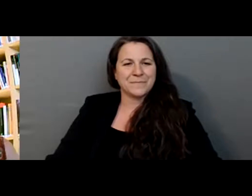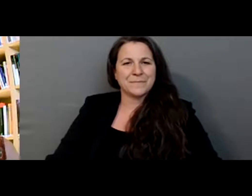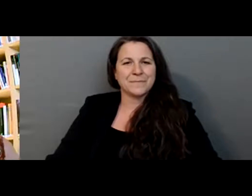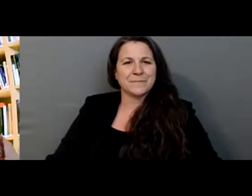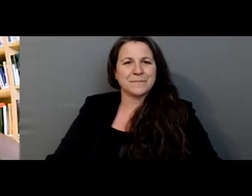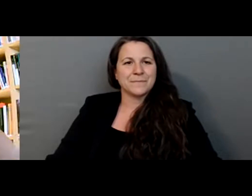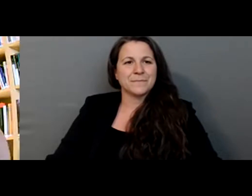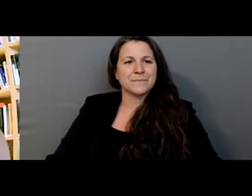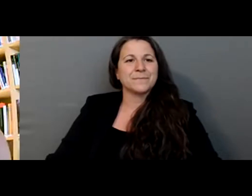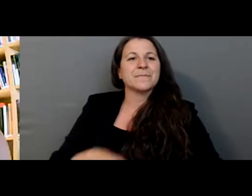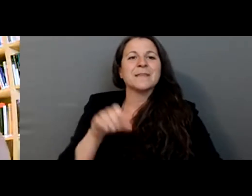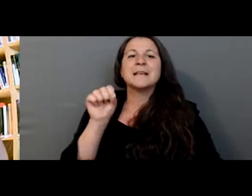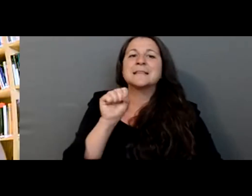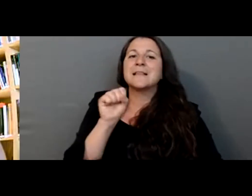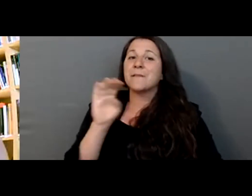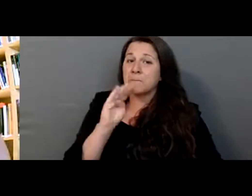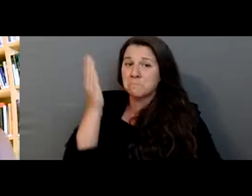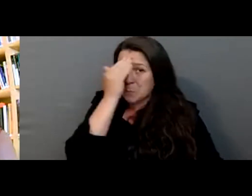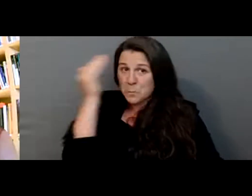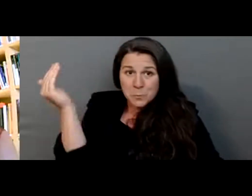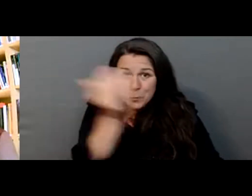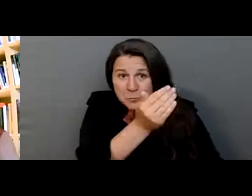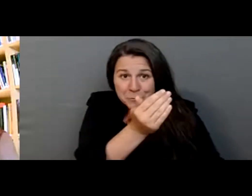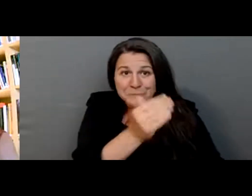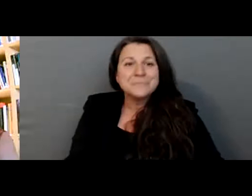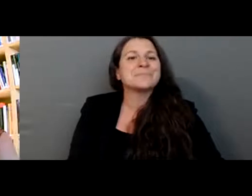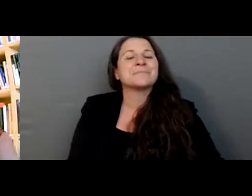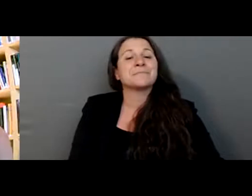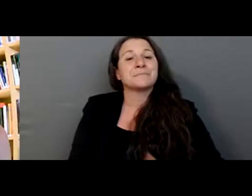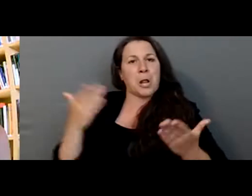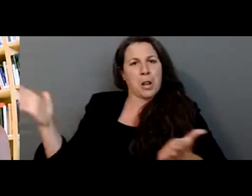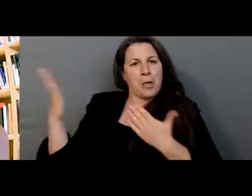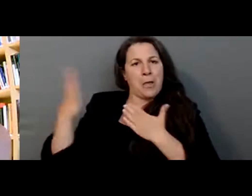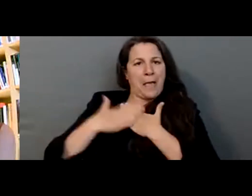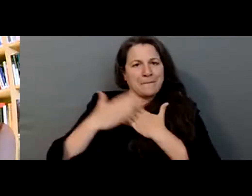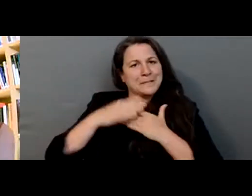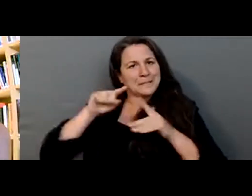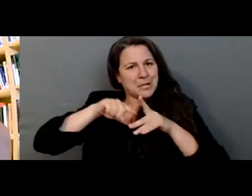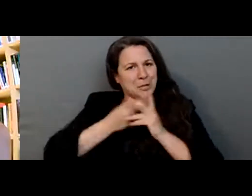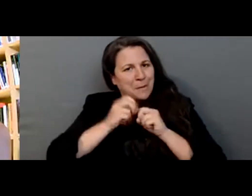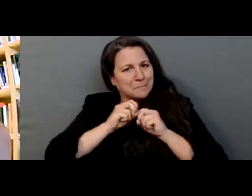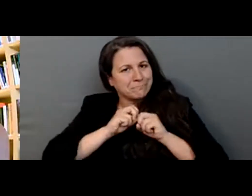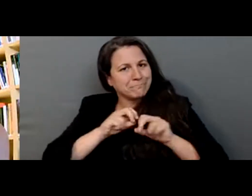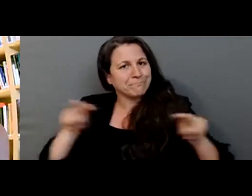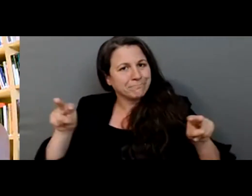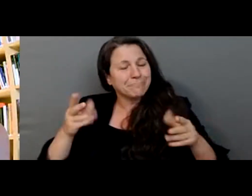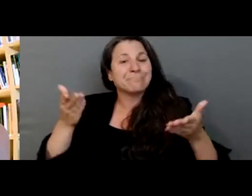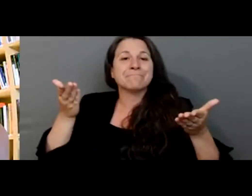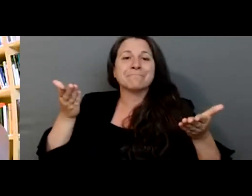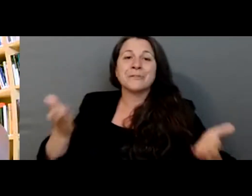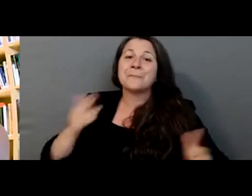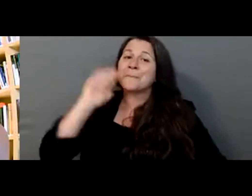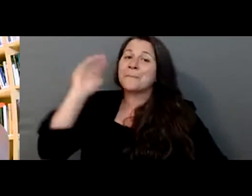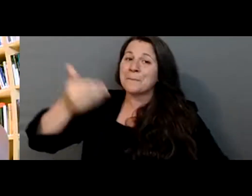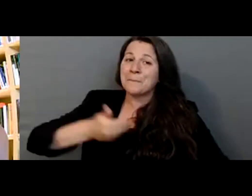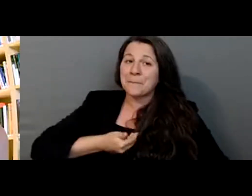Alors, bonjour à tous et à toutes. On vient de me donner le signal d'envoi. Alors, je vous souhaite la bienvenue